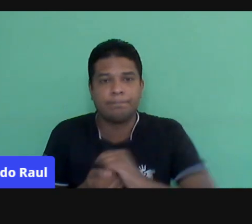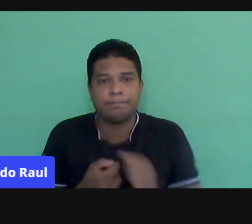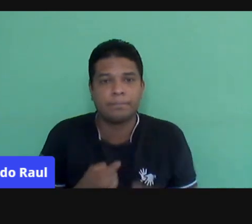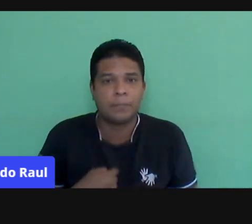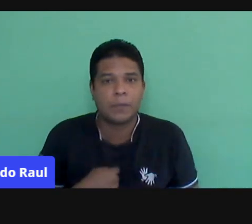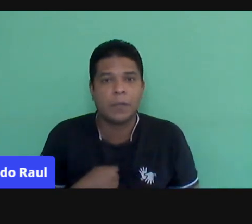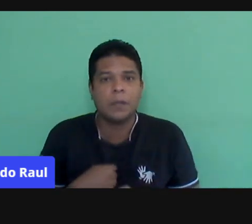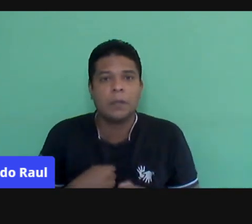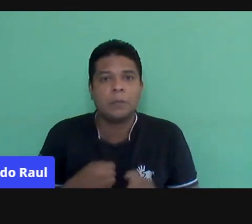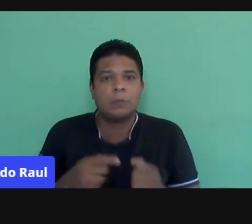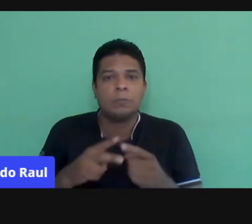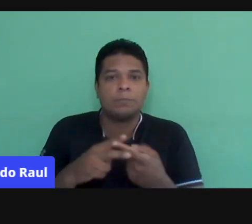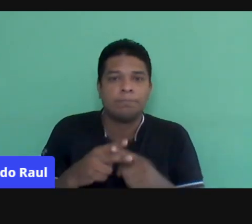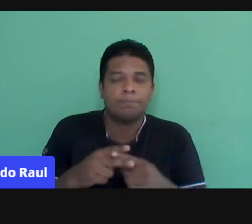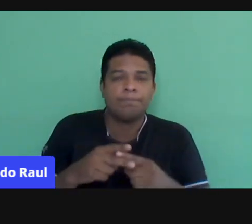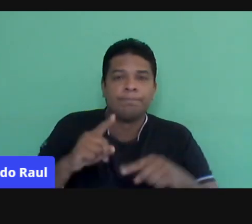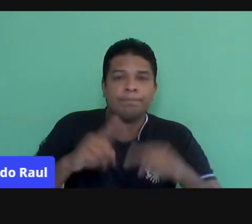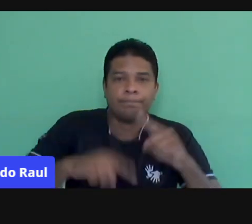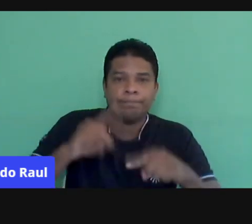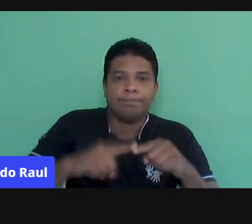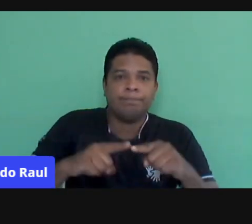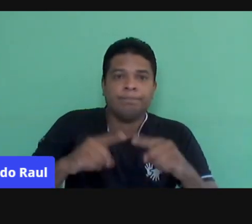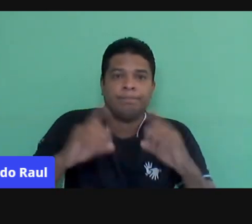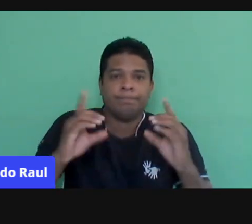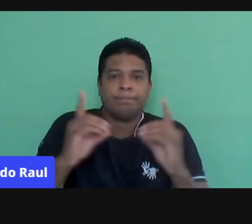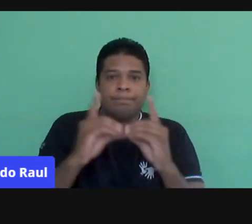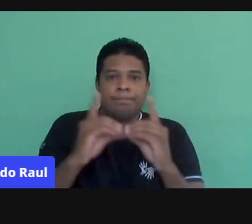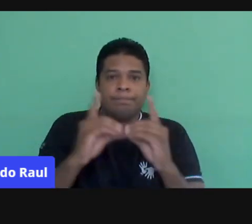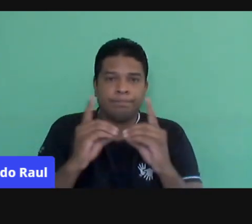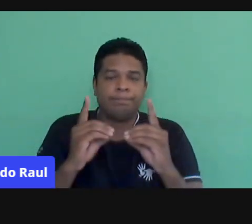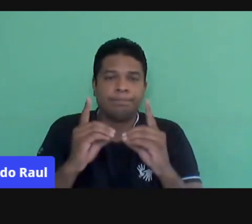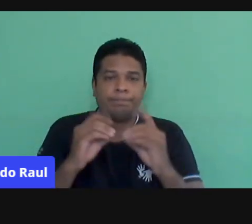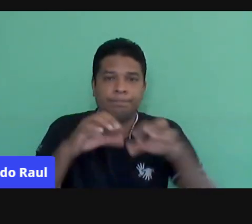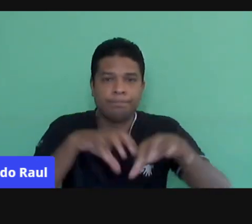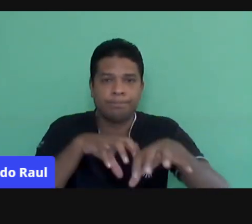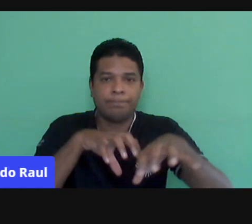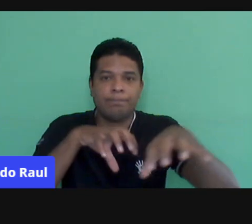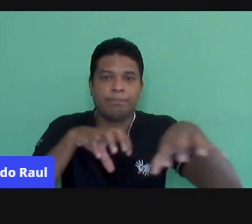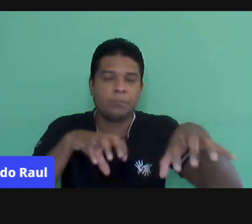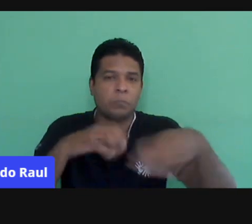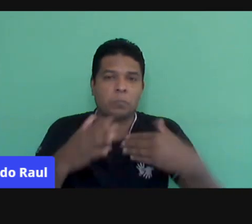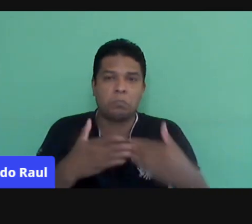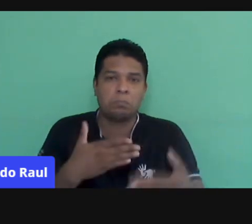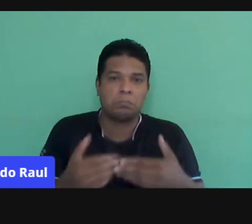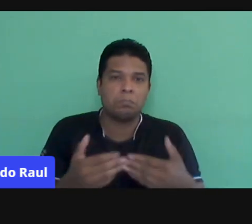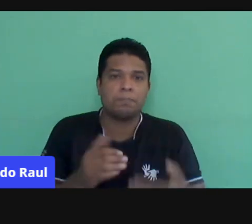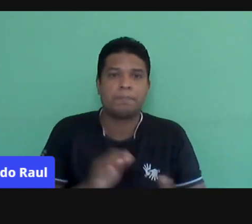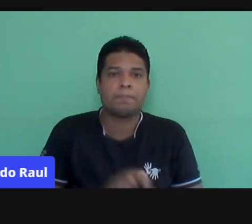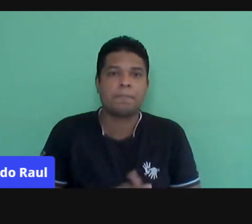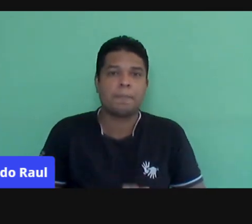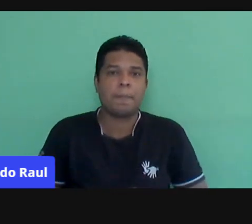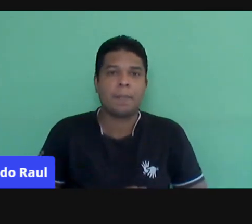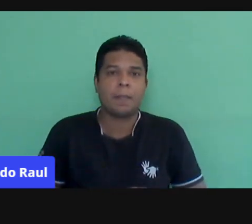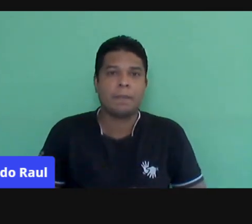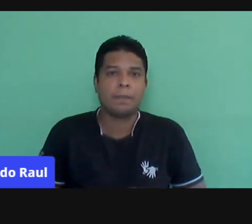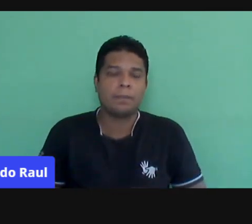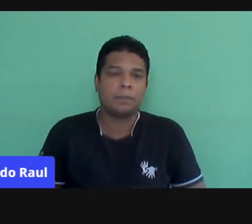esses recursos para esse ambiente de ensino remoto emergencial, seja ele qual for. Seja